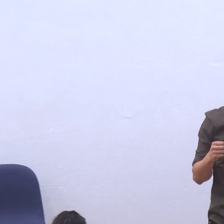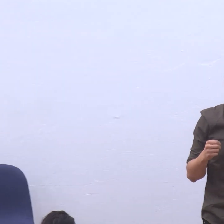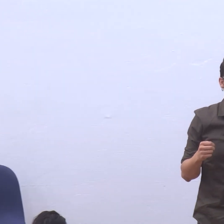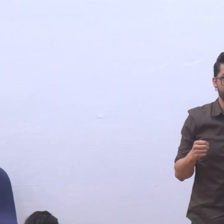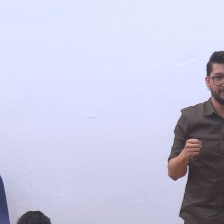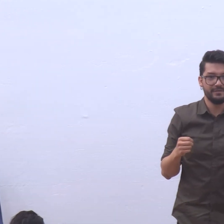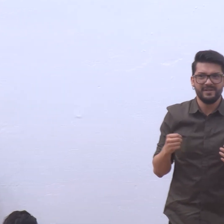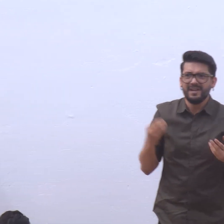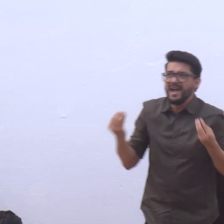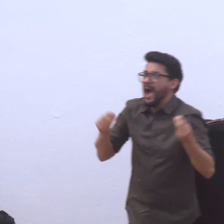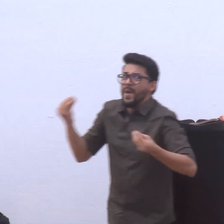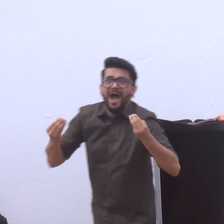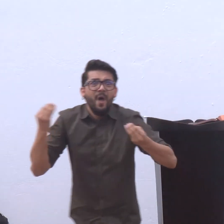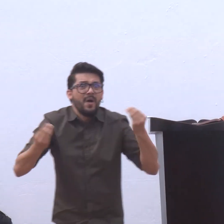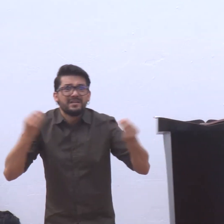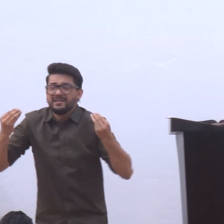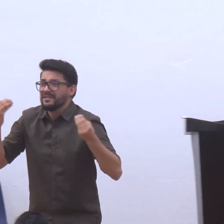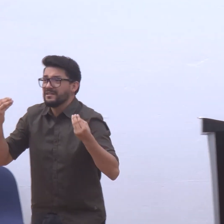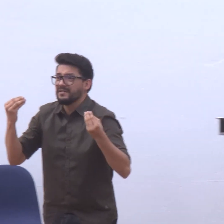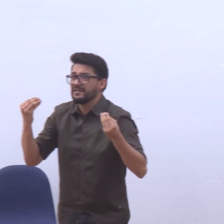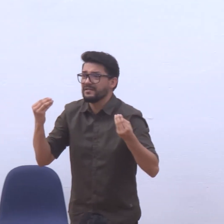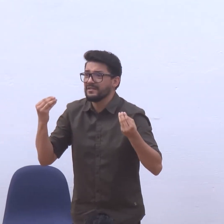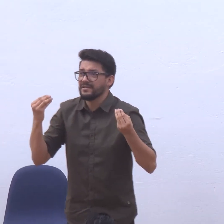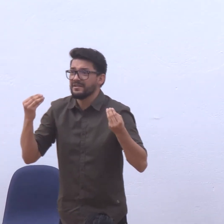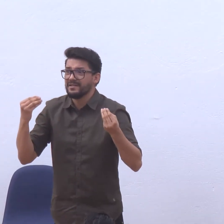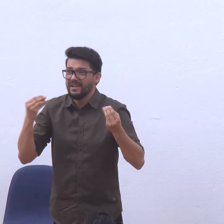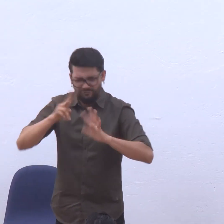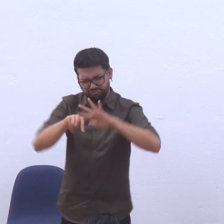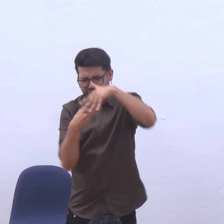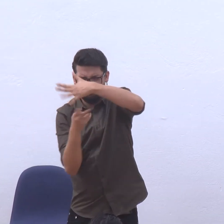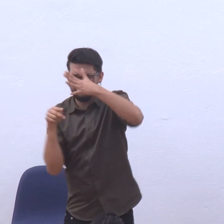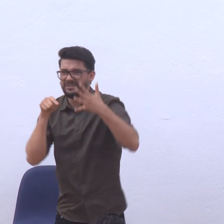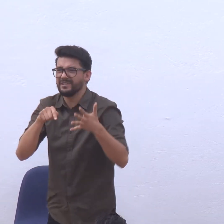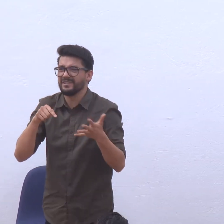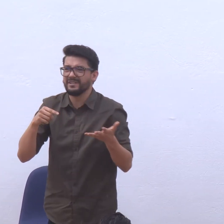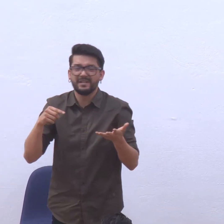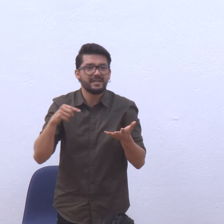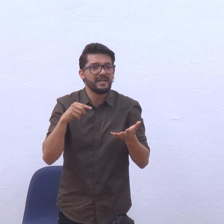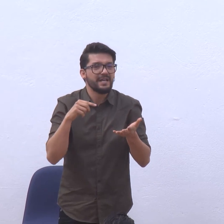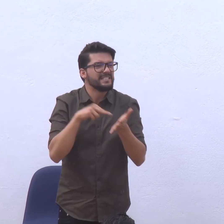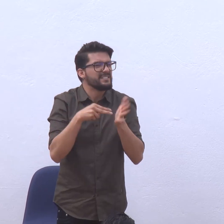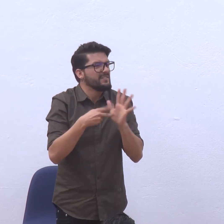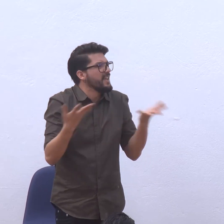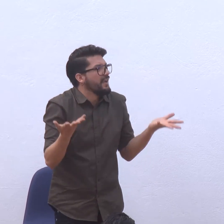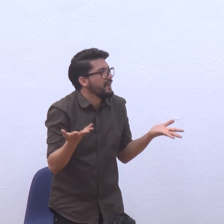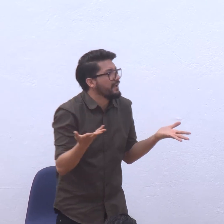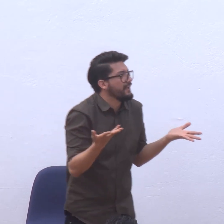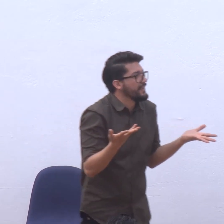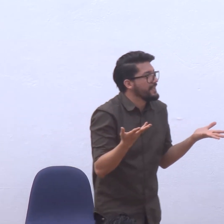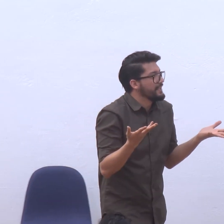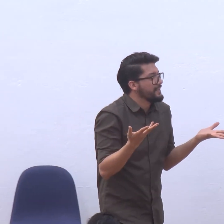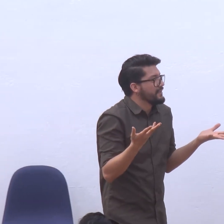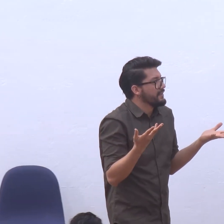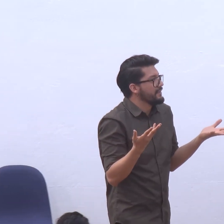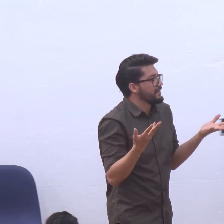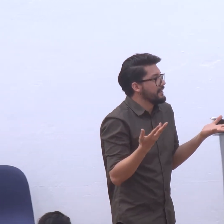fuertemente y se lo arrastra a usted? ¿Qué hace? ¿Qué hace? No hay otra opción. ¿Qué hay que hacer? ¿Qué hay que